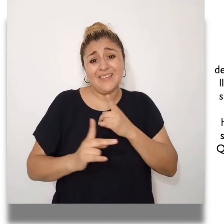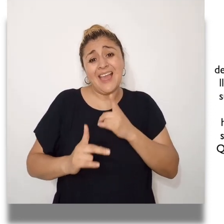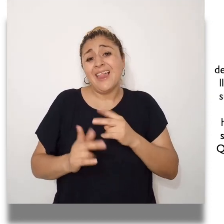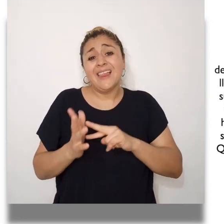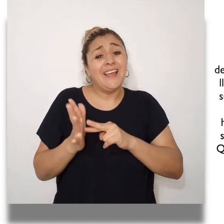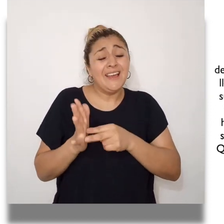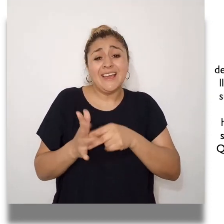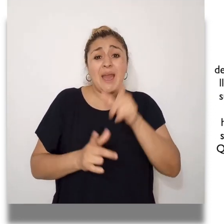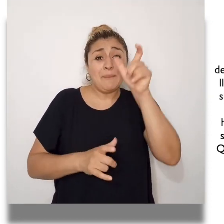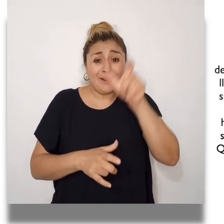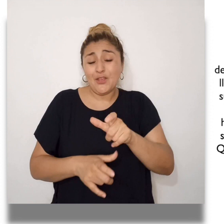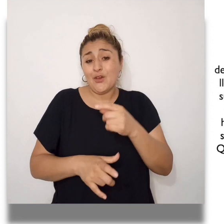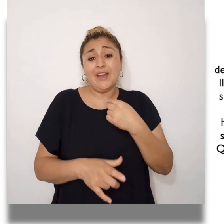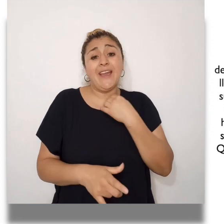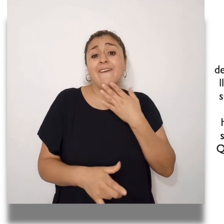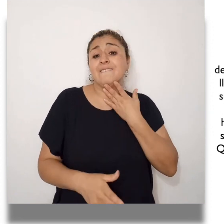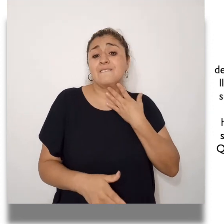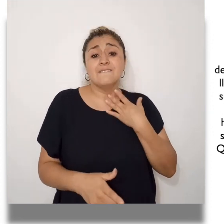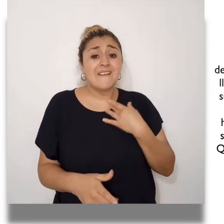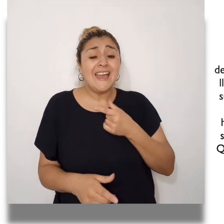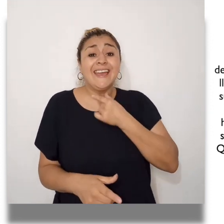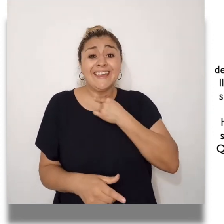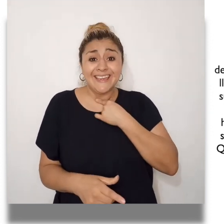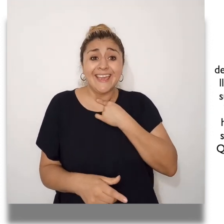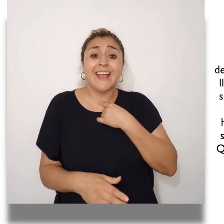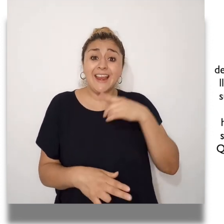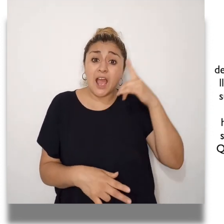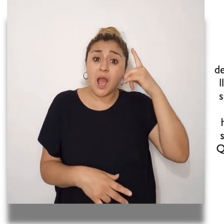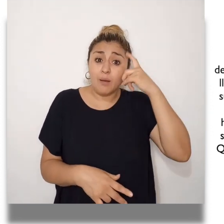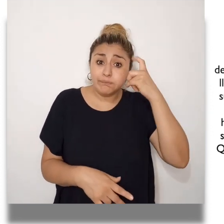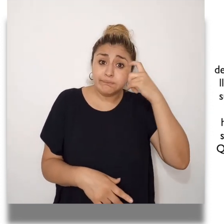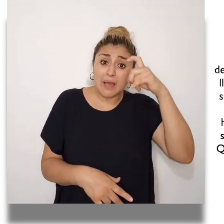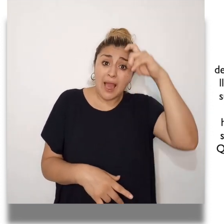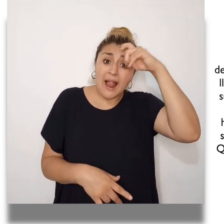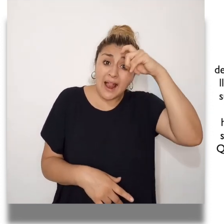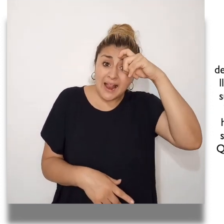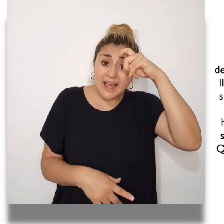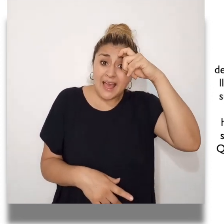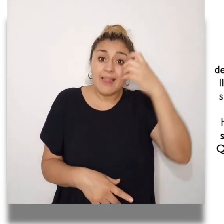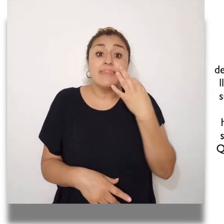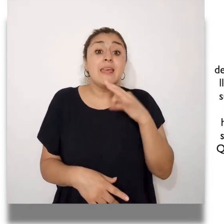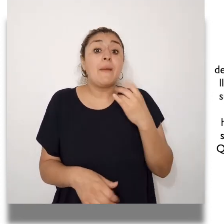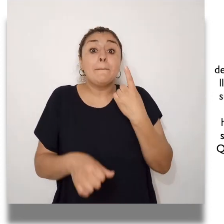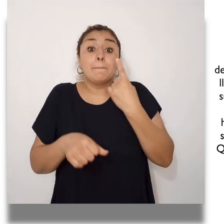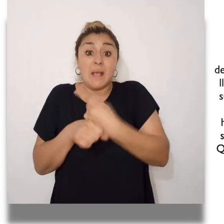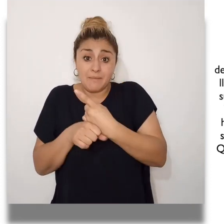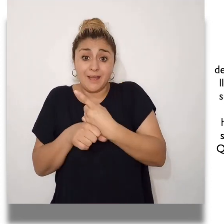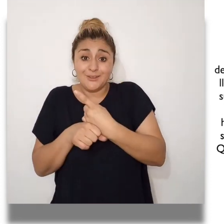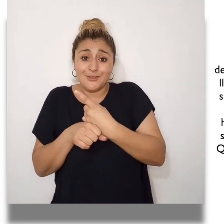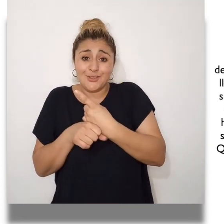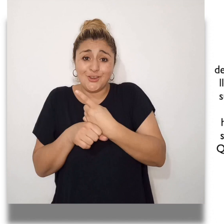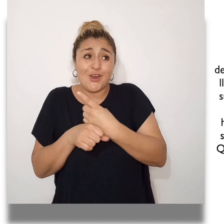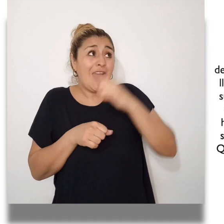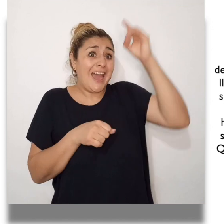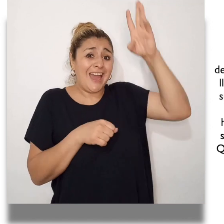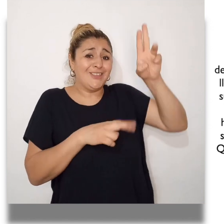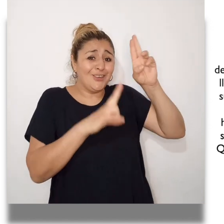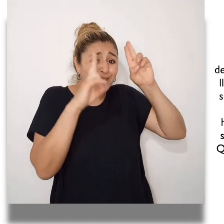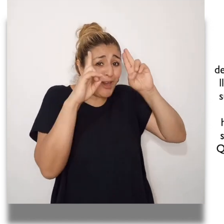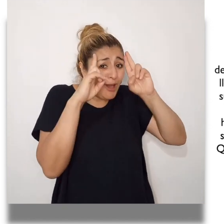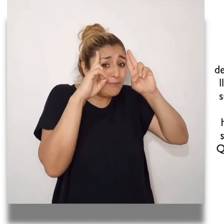à craindre Dieu. Tiene que comenzar a temer a Dios. Et aussi veut dire que loin de